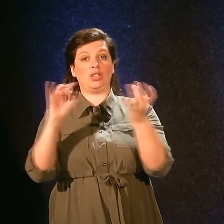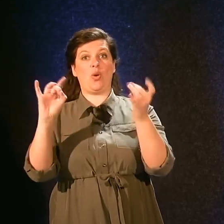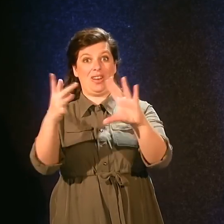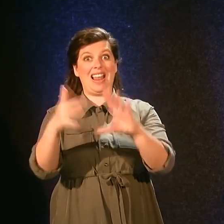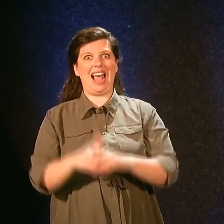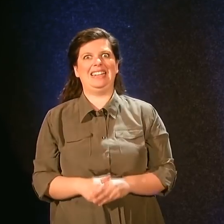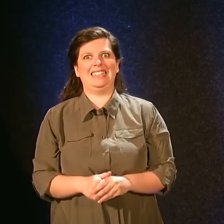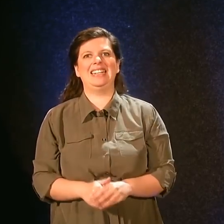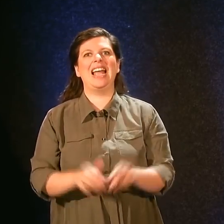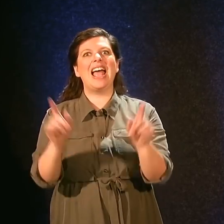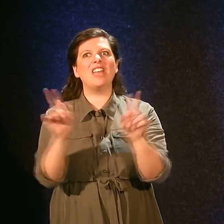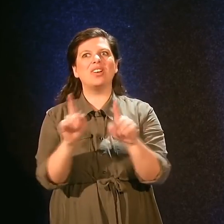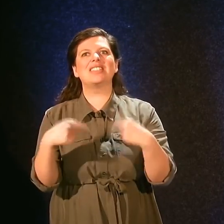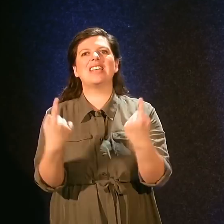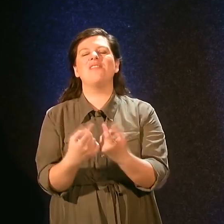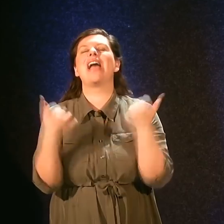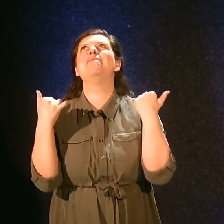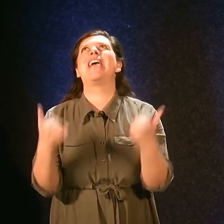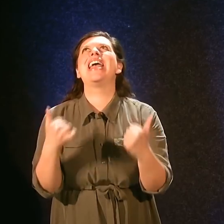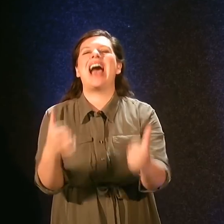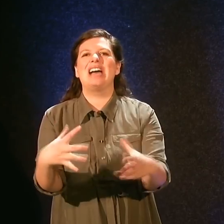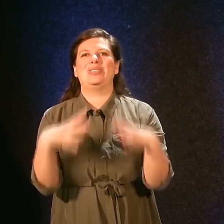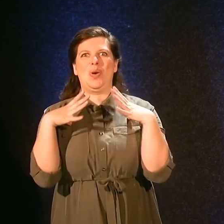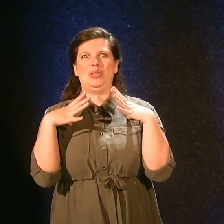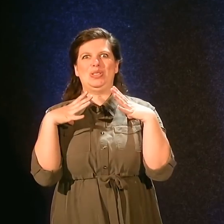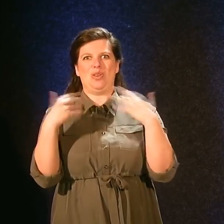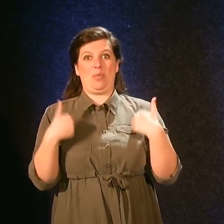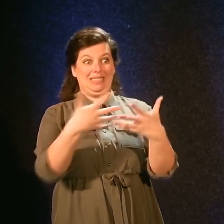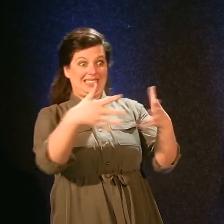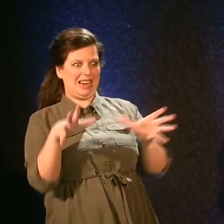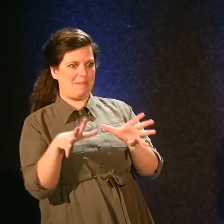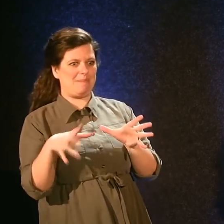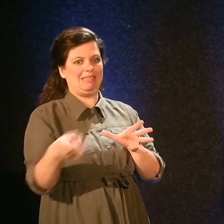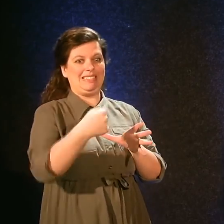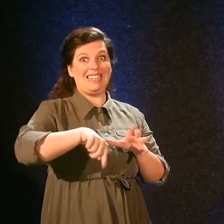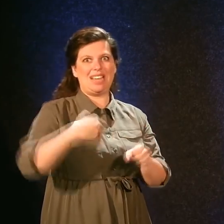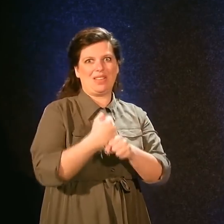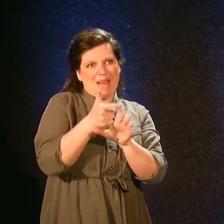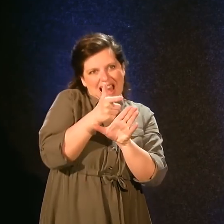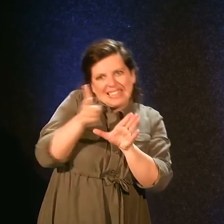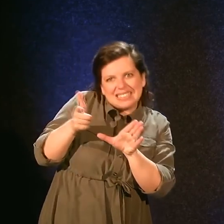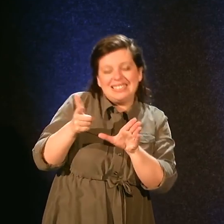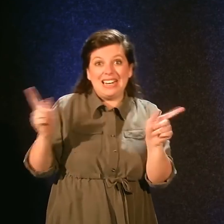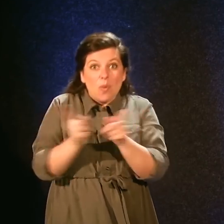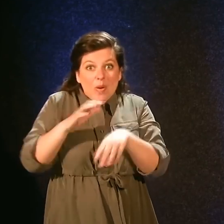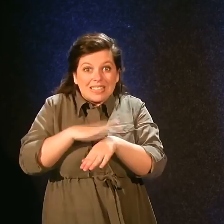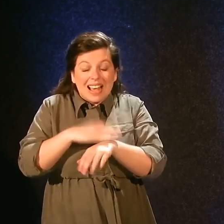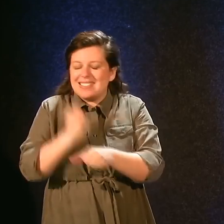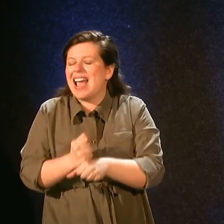En wat zijn wij mega trots op dat team die dat heeft gemaakt. In korte tijd.